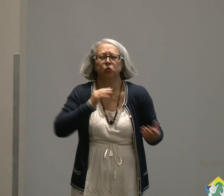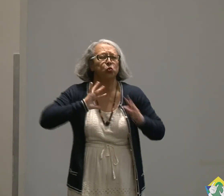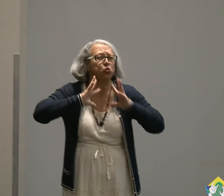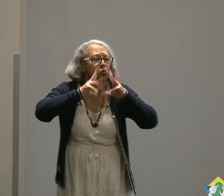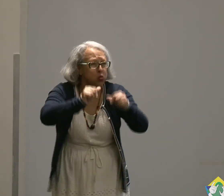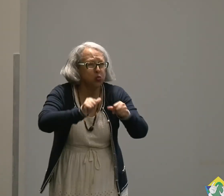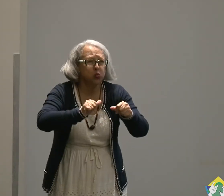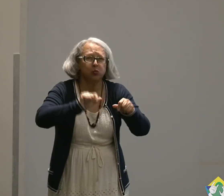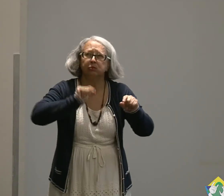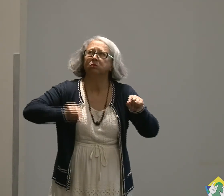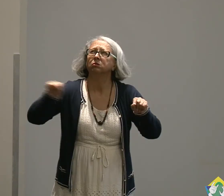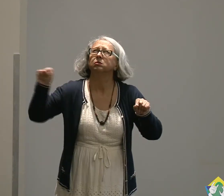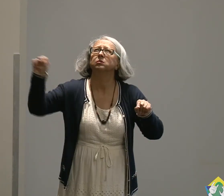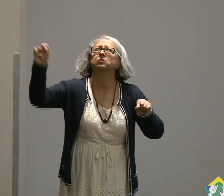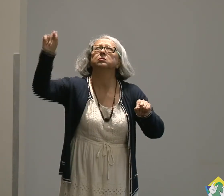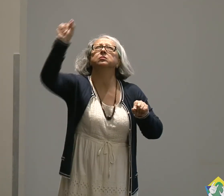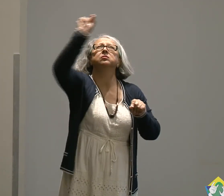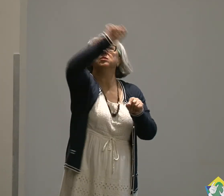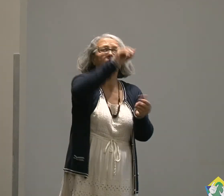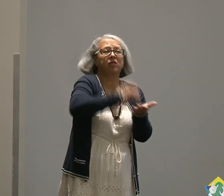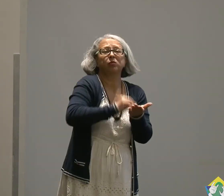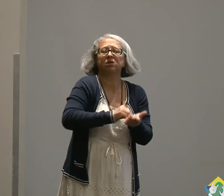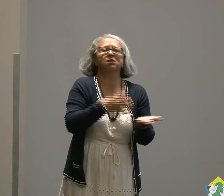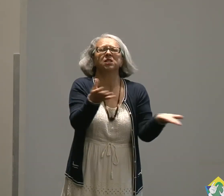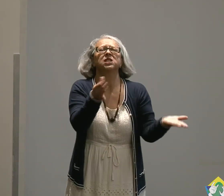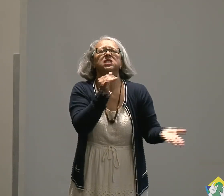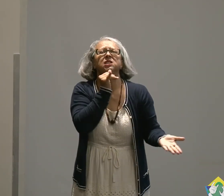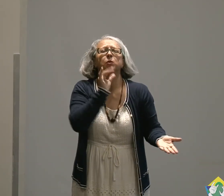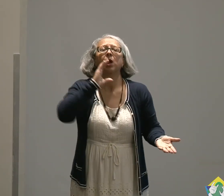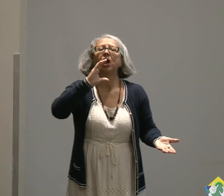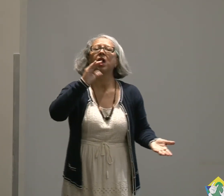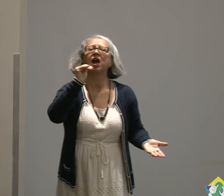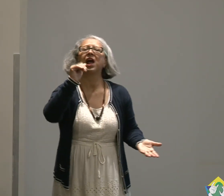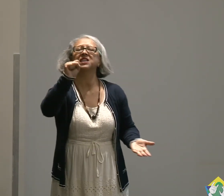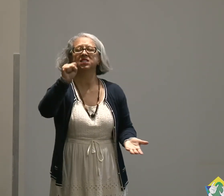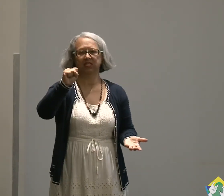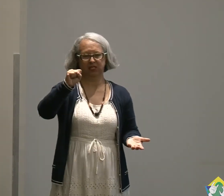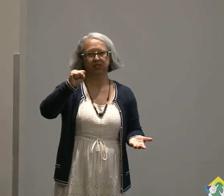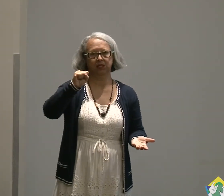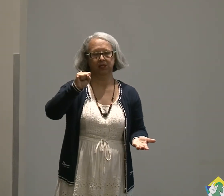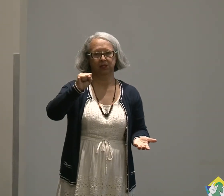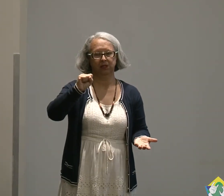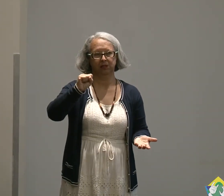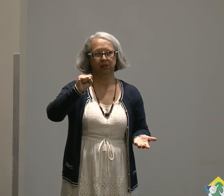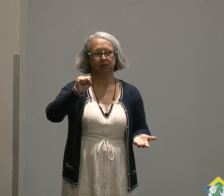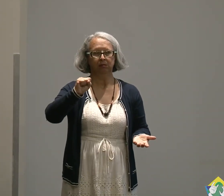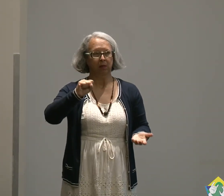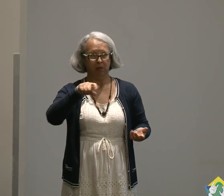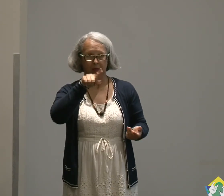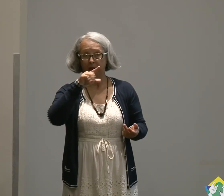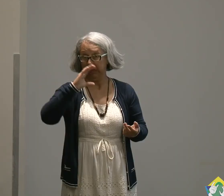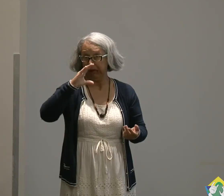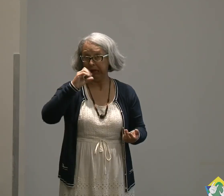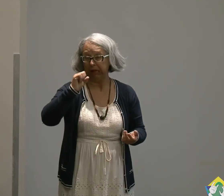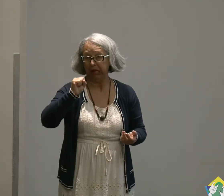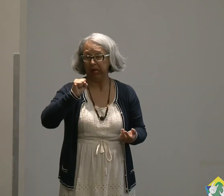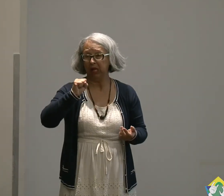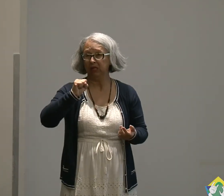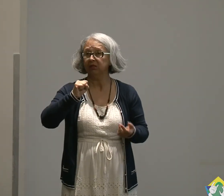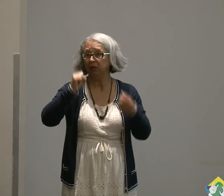E que há escassez em certo sentido. Por exemplo, o que está faltando, por exemplo? Ter CAS